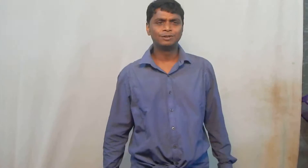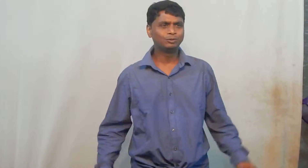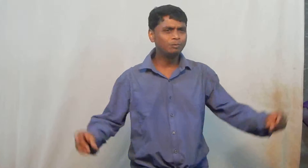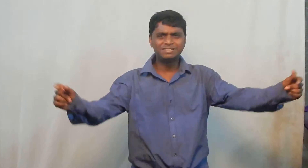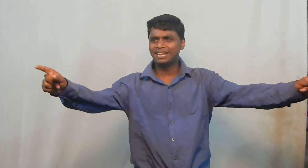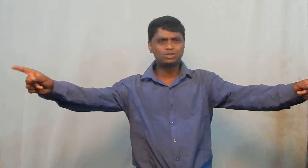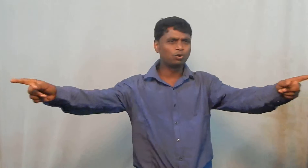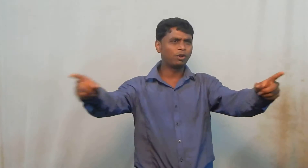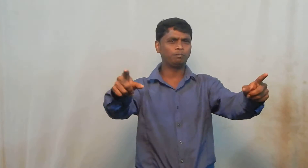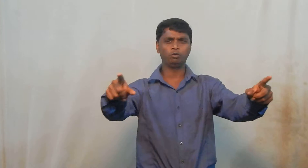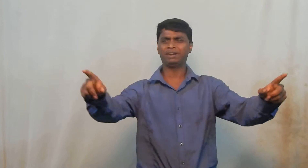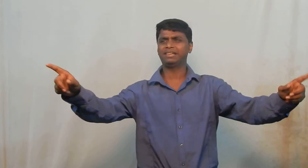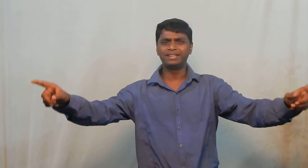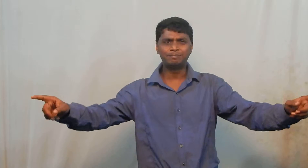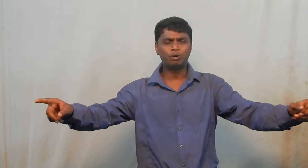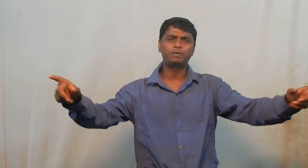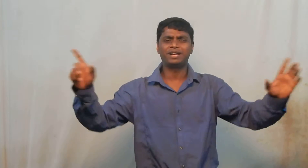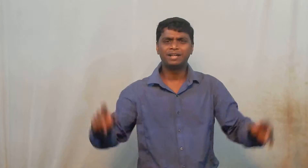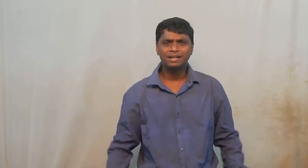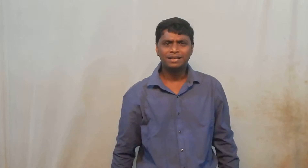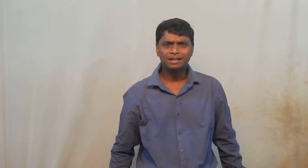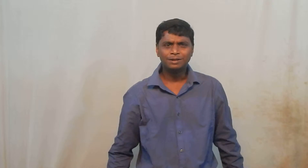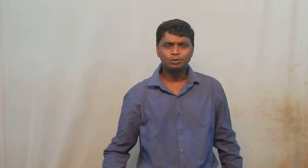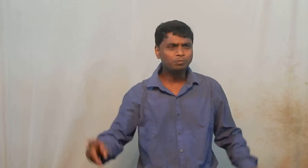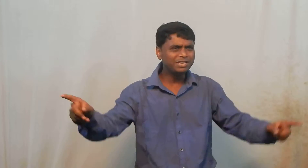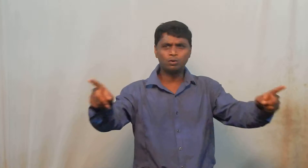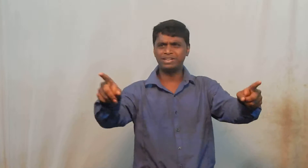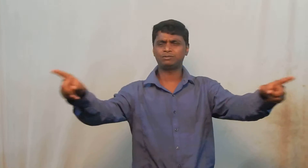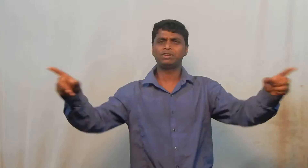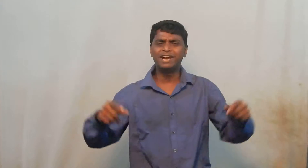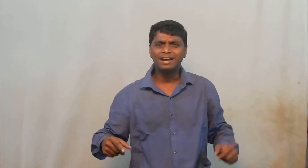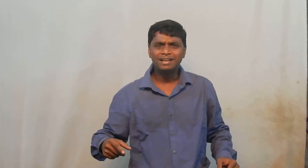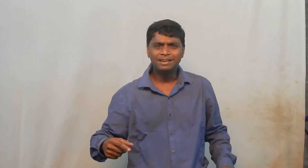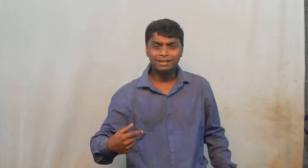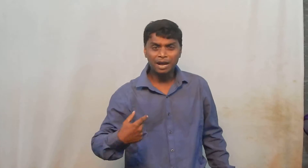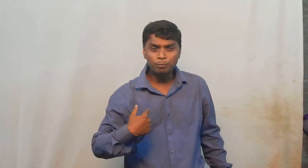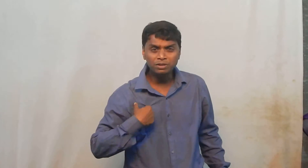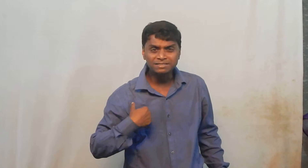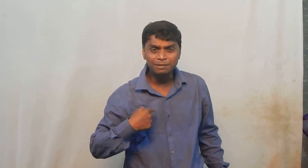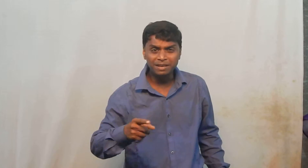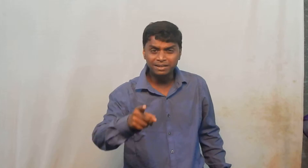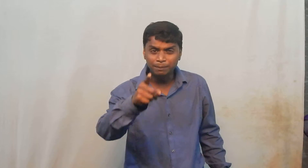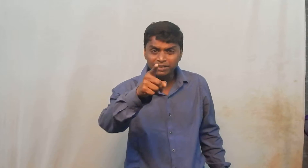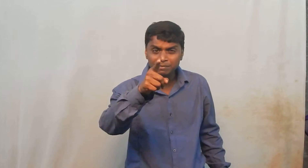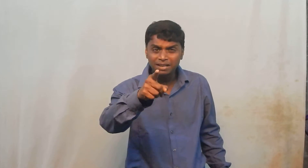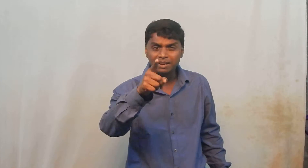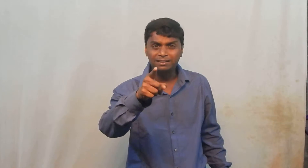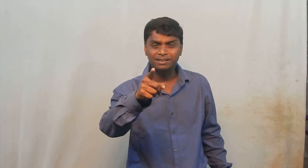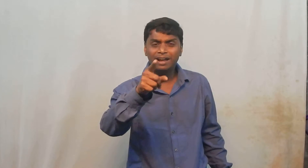तुम साला चोग्रालो बहुत बड़ा कि लड़ी बहुत बड़ा तुमने जो किया सो किया एकिन अप उन्ते साथ ब्यान डबल गेम ने खेलनी का था क्या